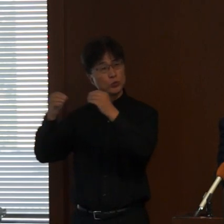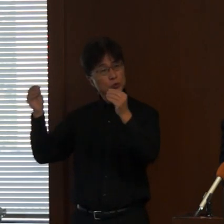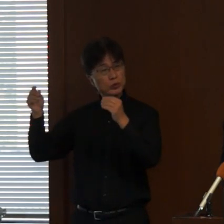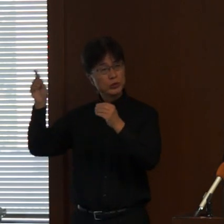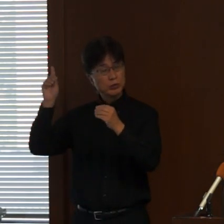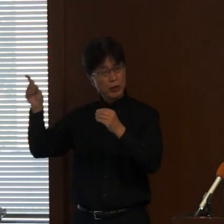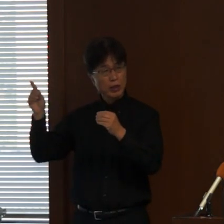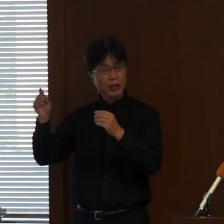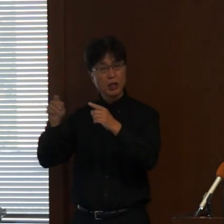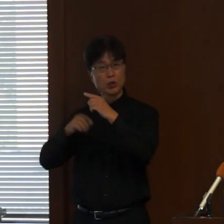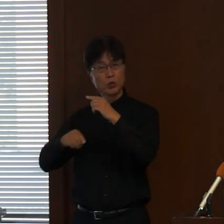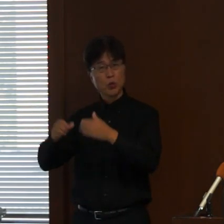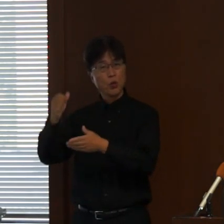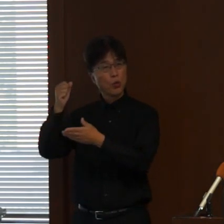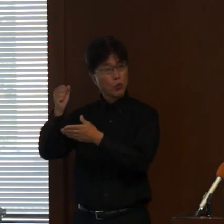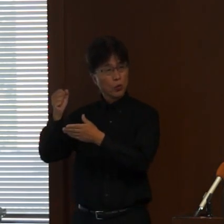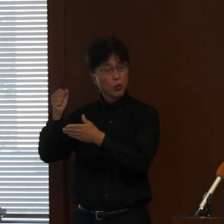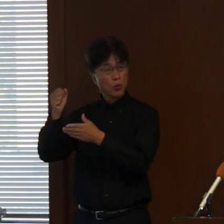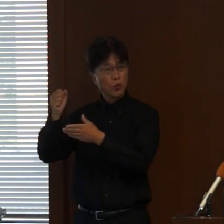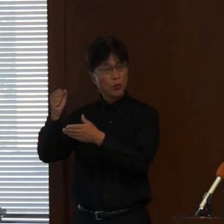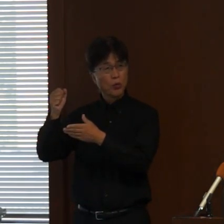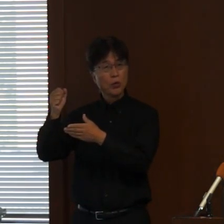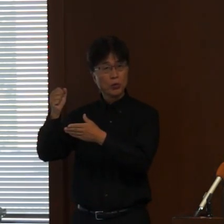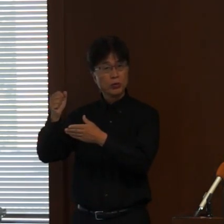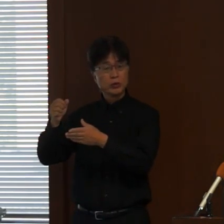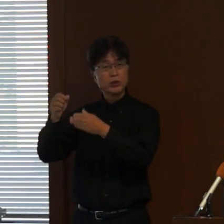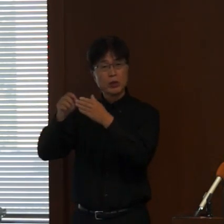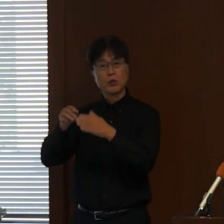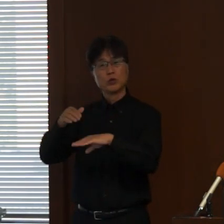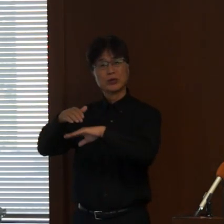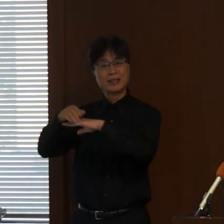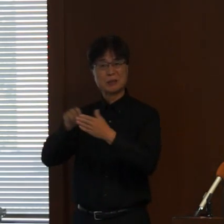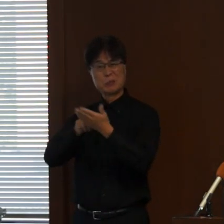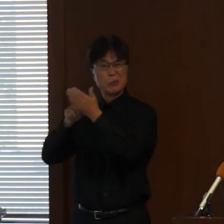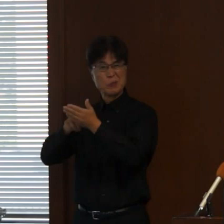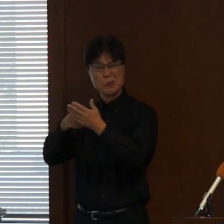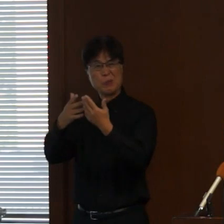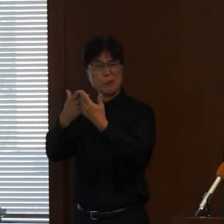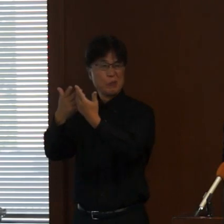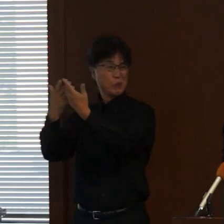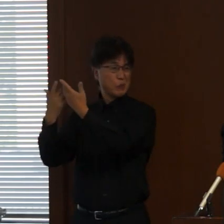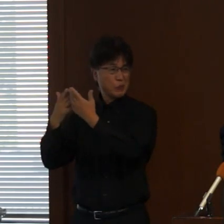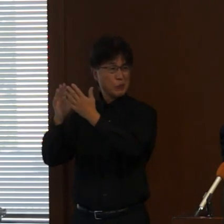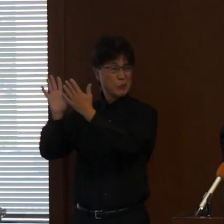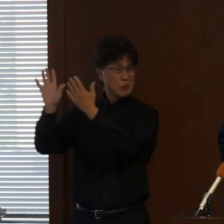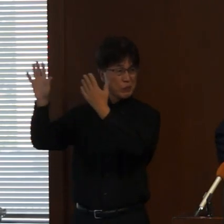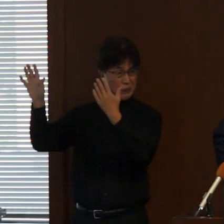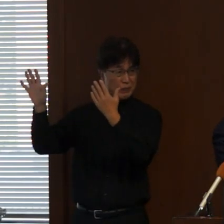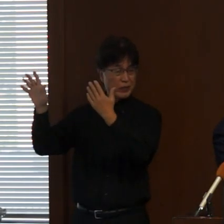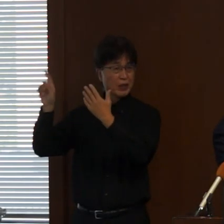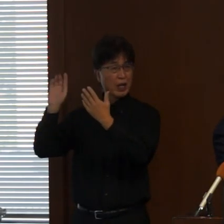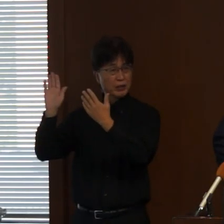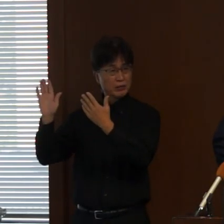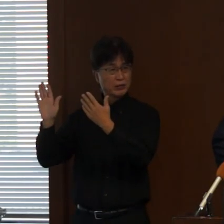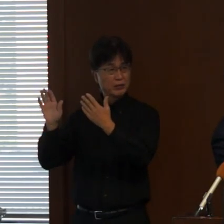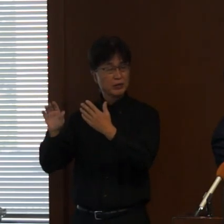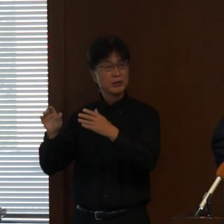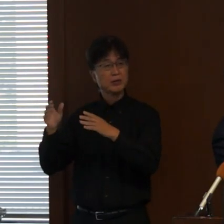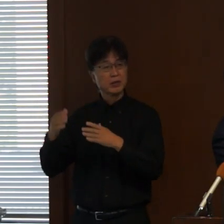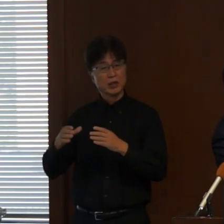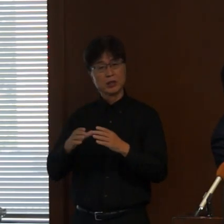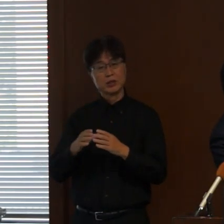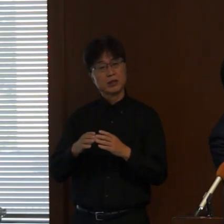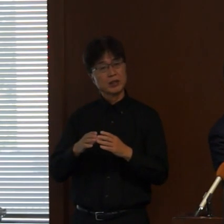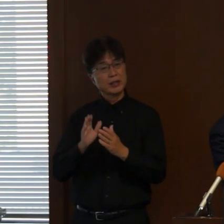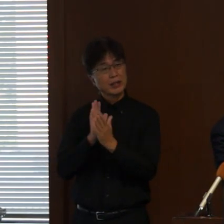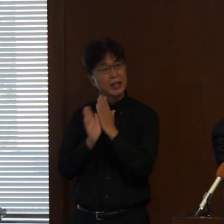庫の資金っていうのが今大渋滞していて、で、この県の政策、これ国も一緒なん